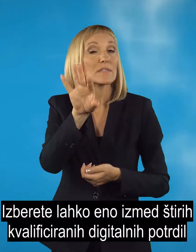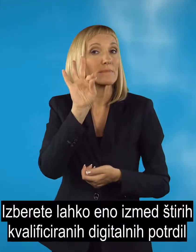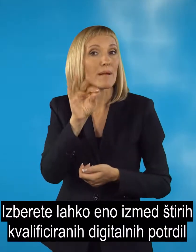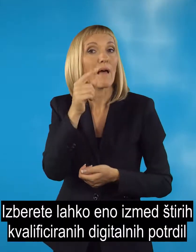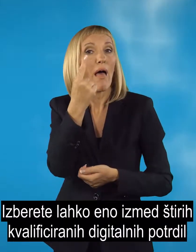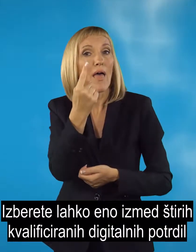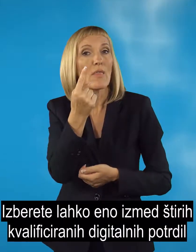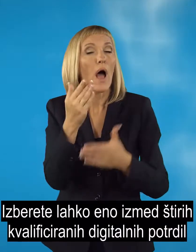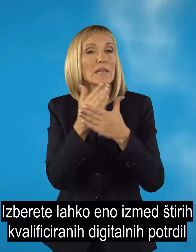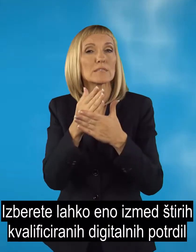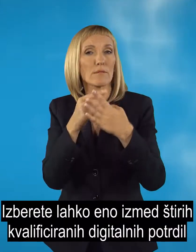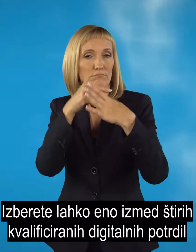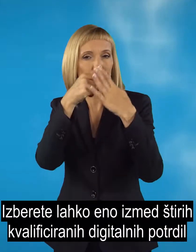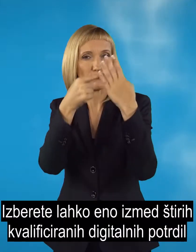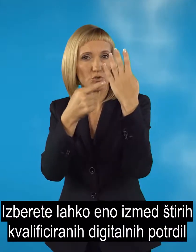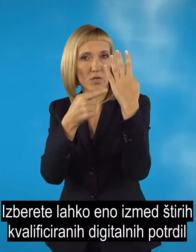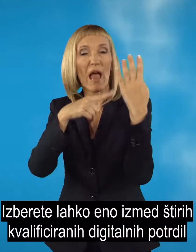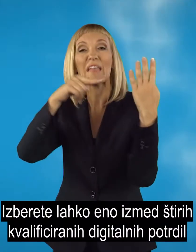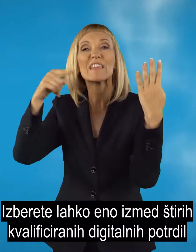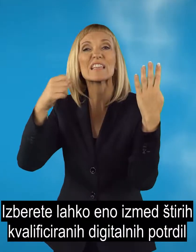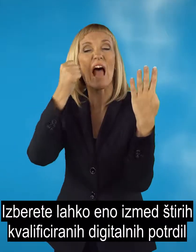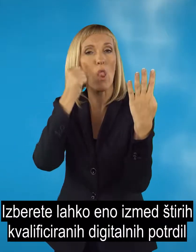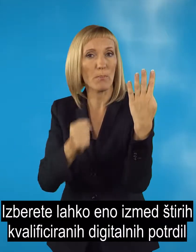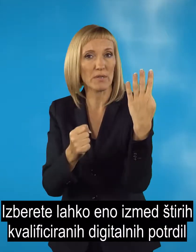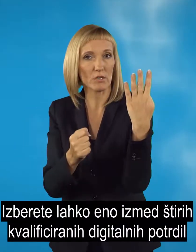Izberete lahko eno izmed 4 kvalificiranih digitalnih potrdil.